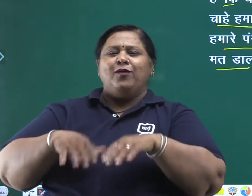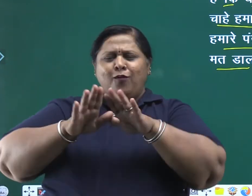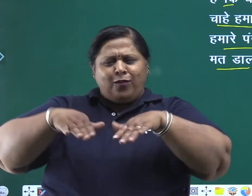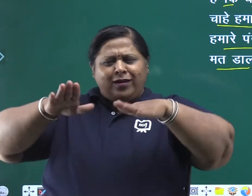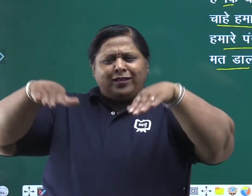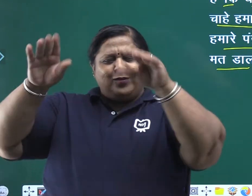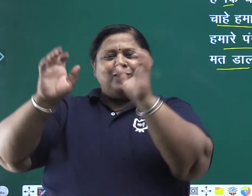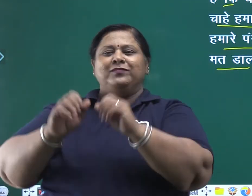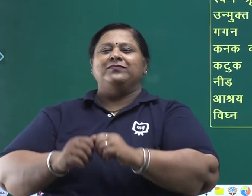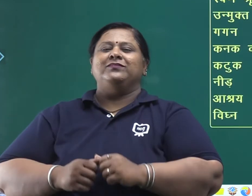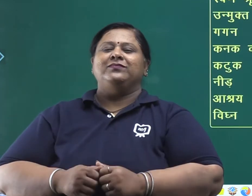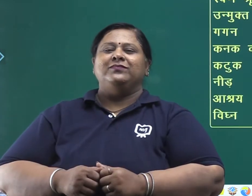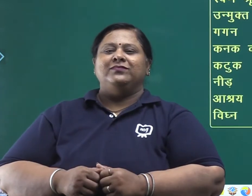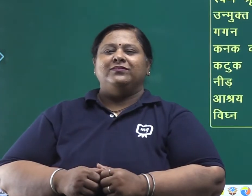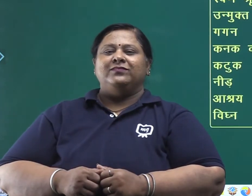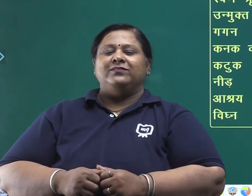उड़ने दो।